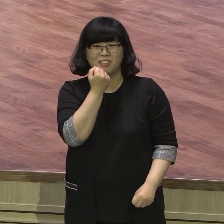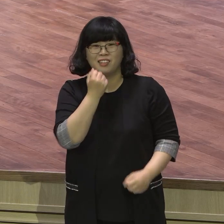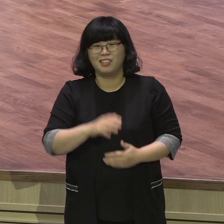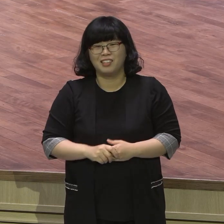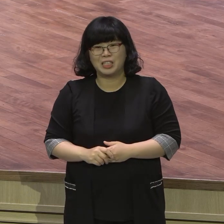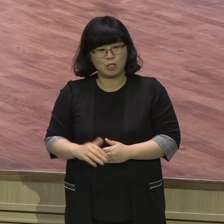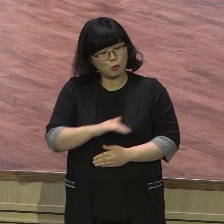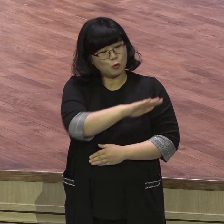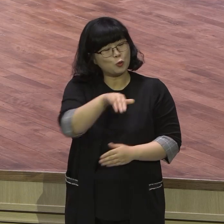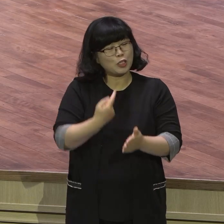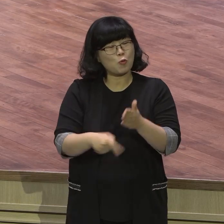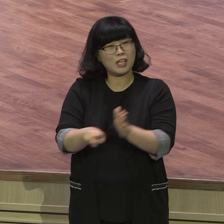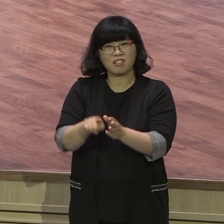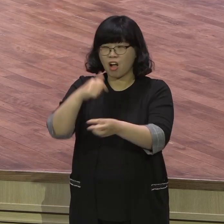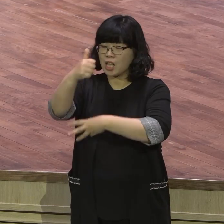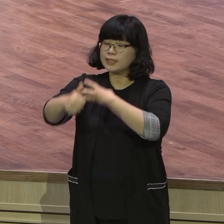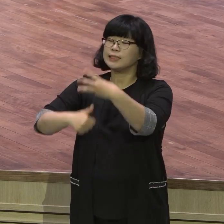만들라